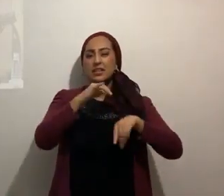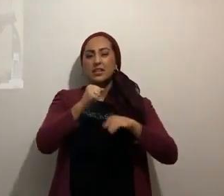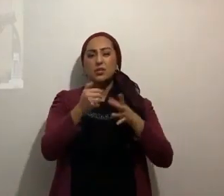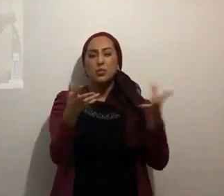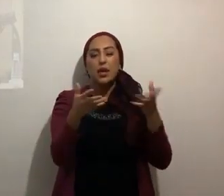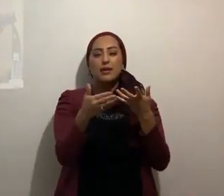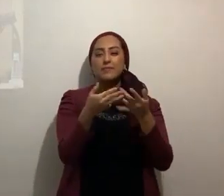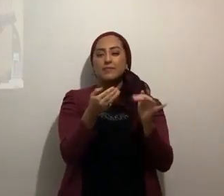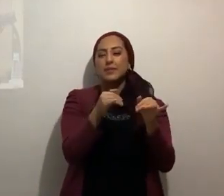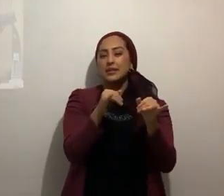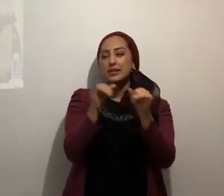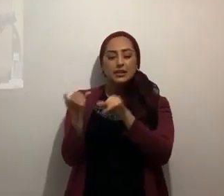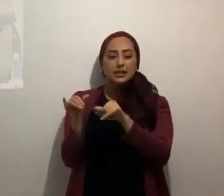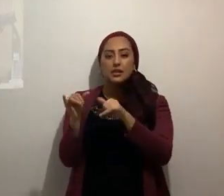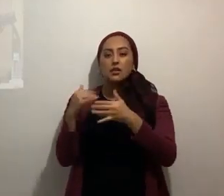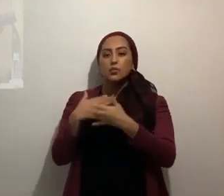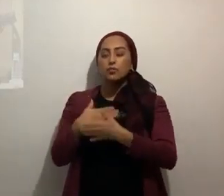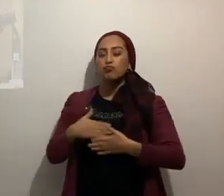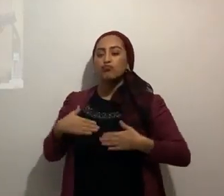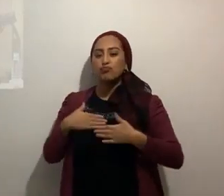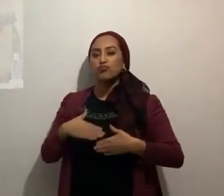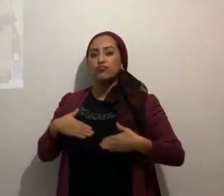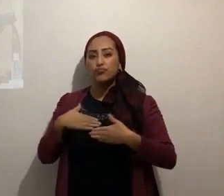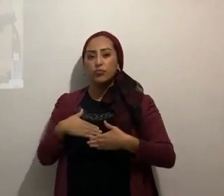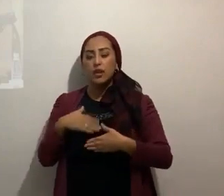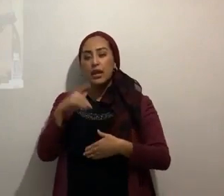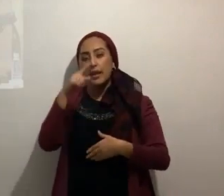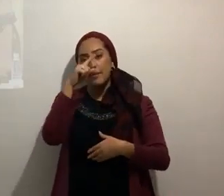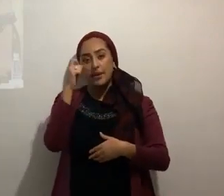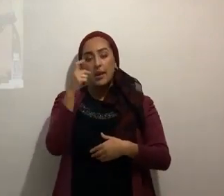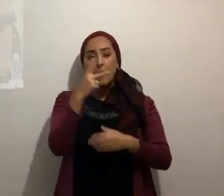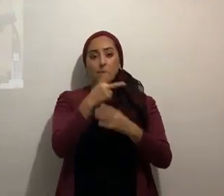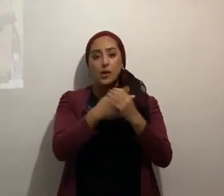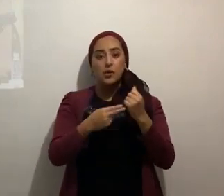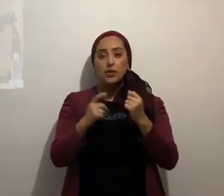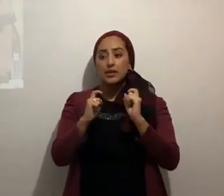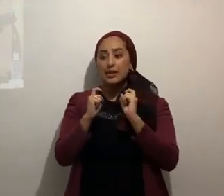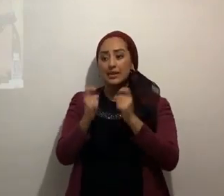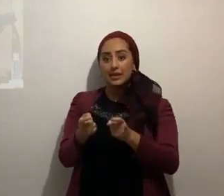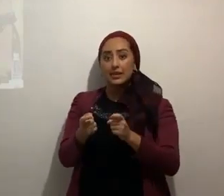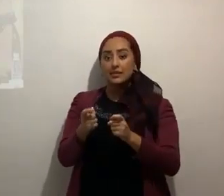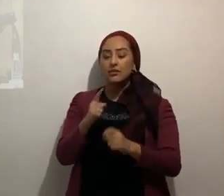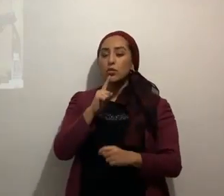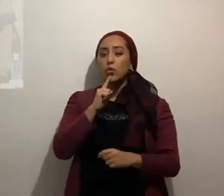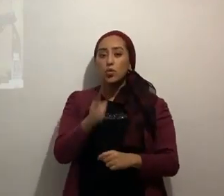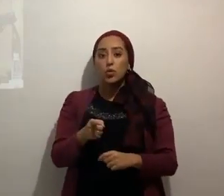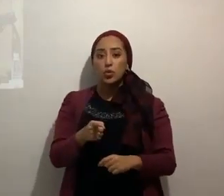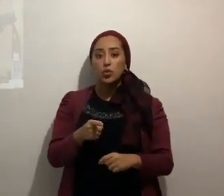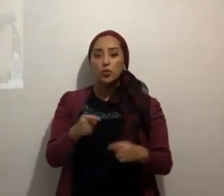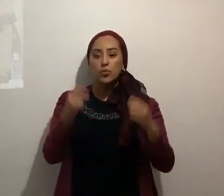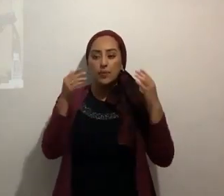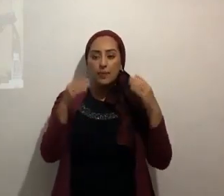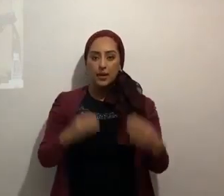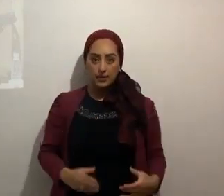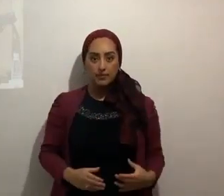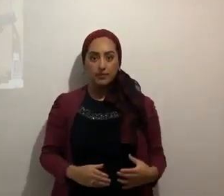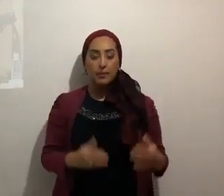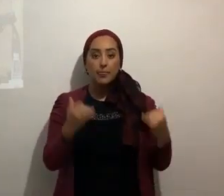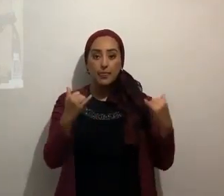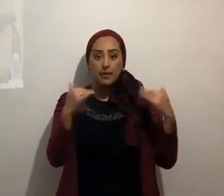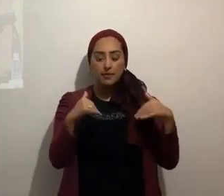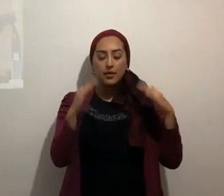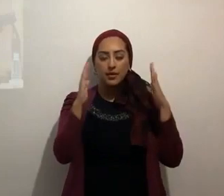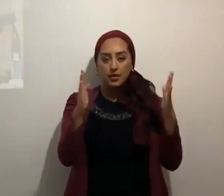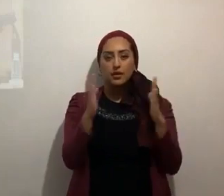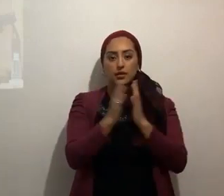es muy parecido al del placer, porque ambos le otorgan realidad al cuerpo. Ahora,